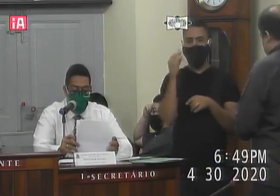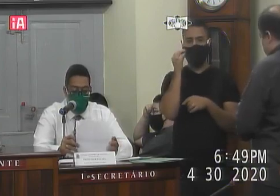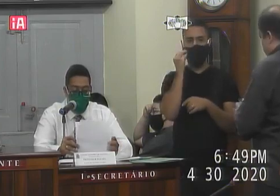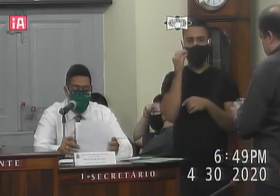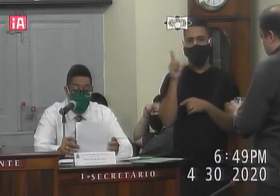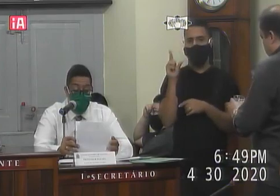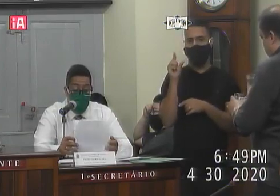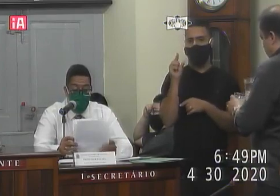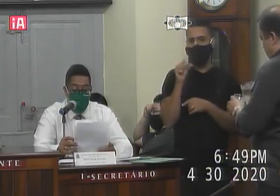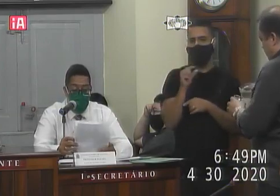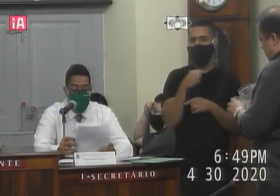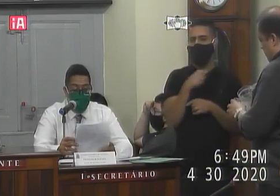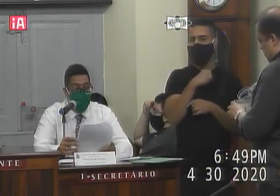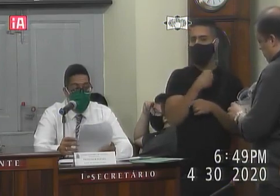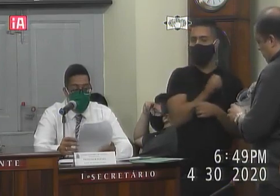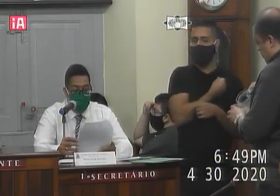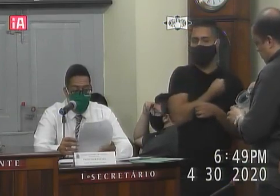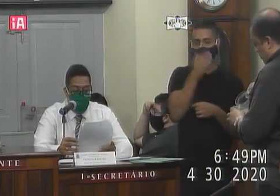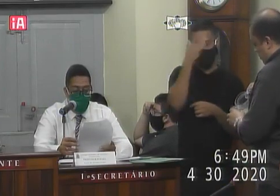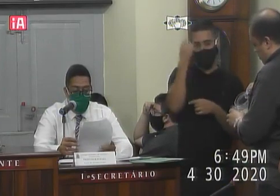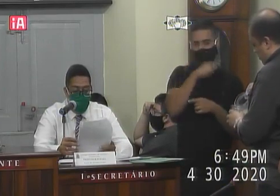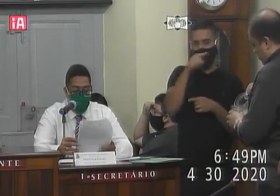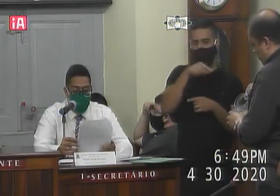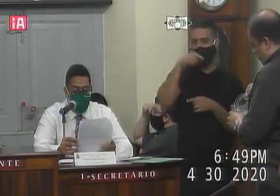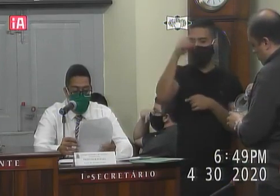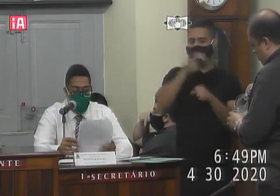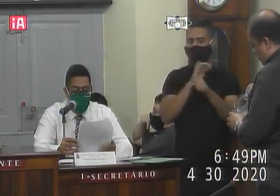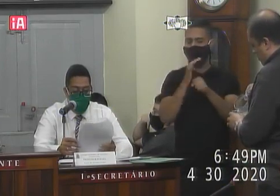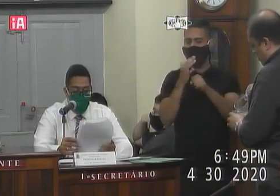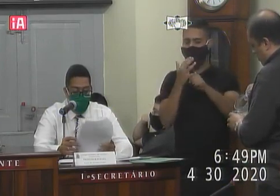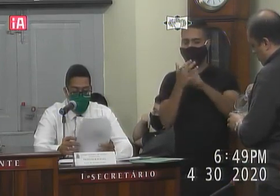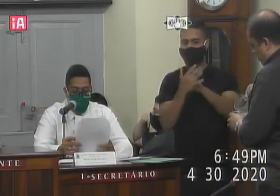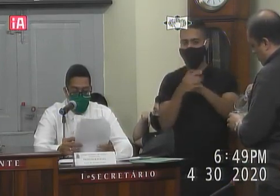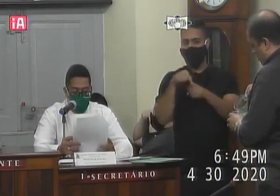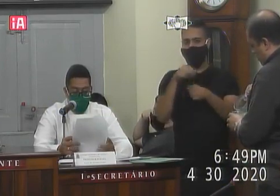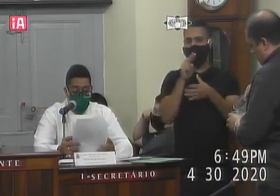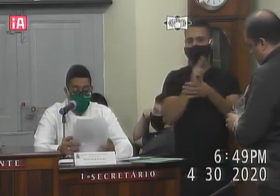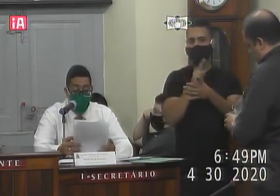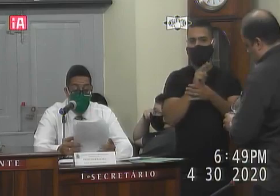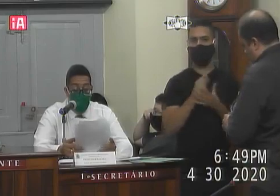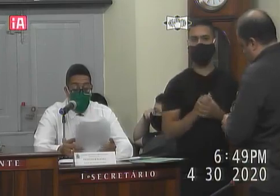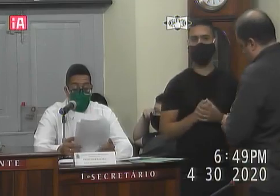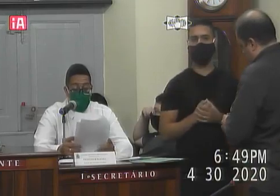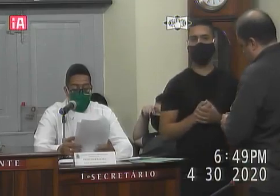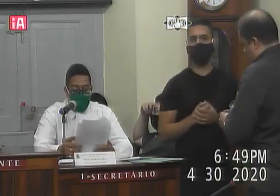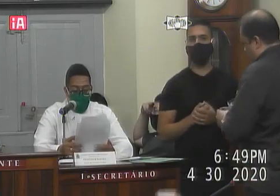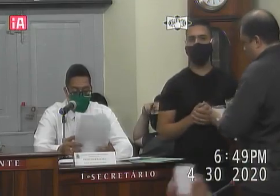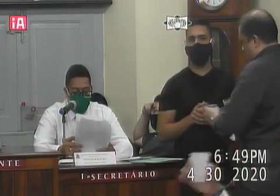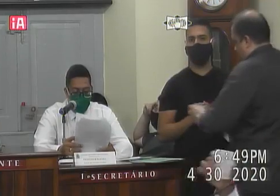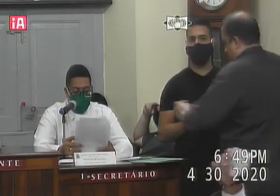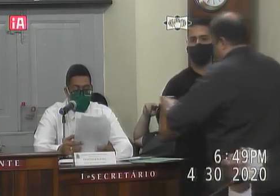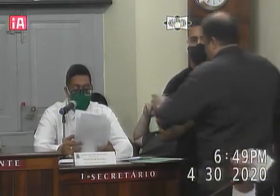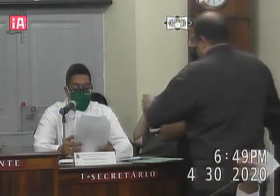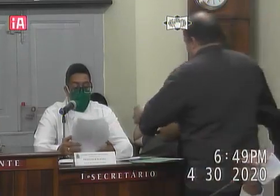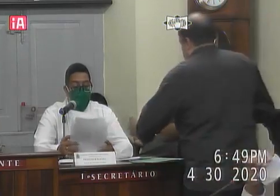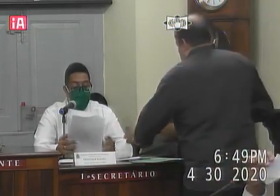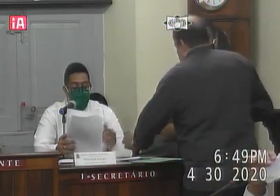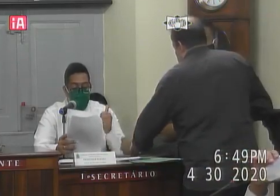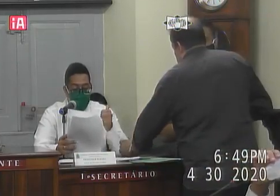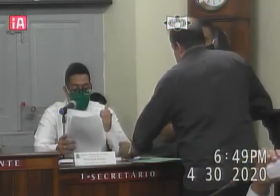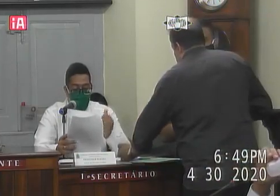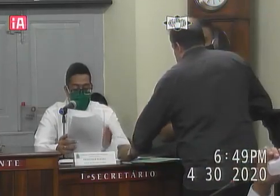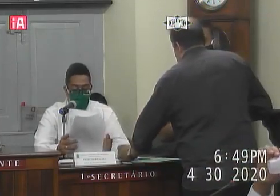o crescimento de casos de infecção pelo Covid-19 dentro do município. Empresas de ônibus.